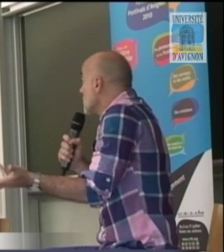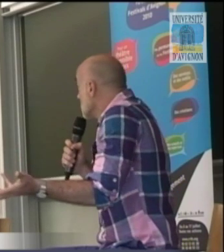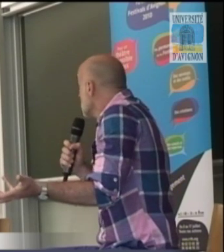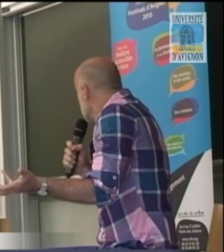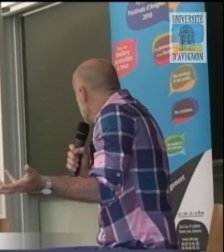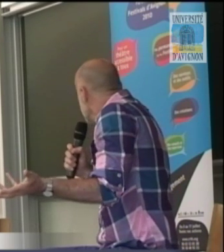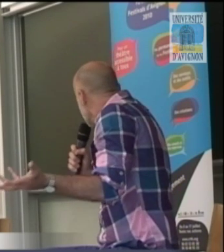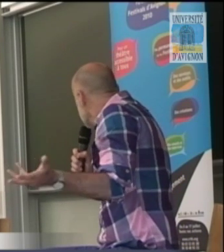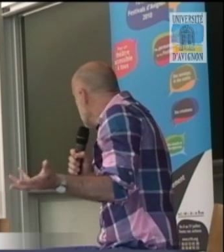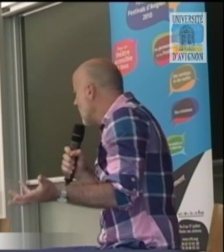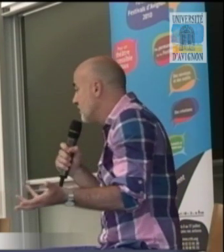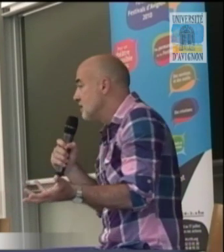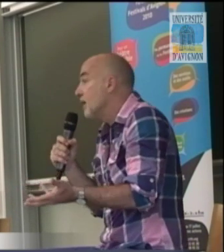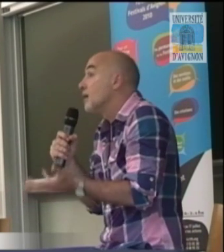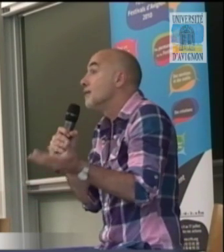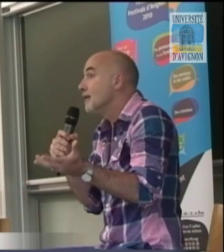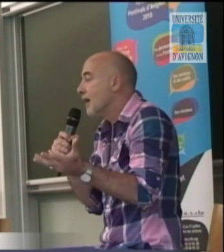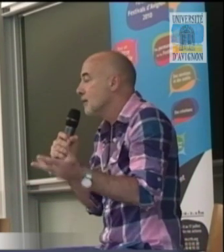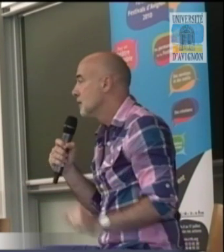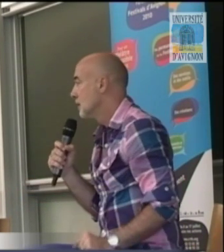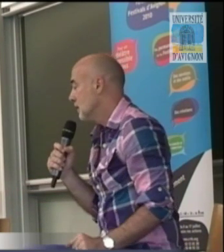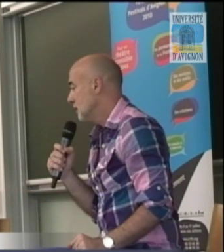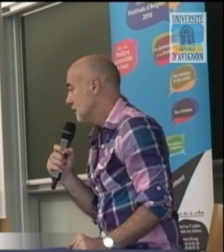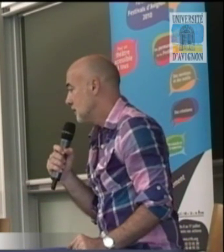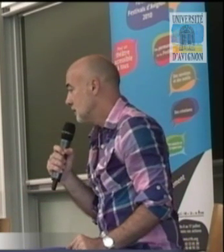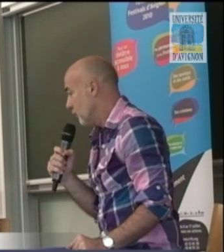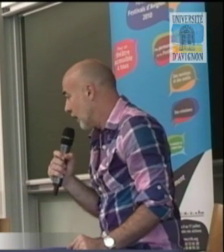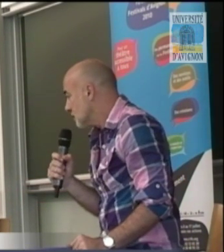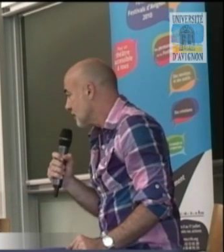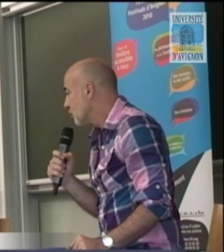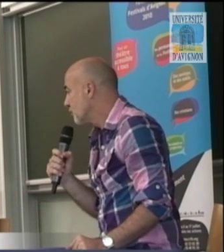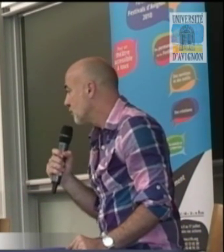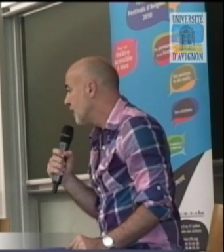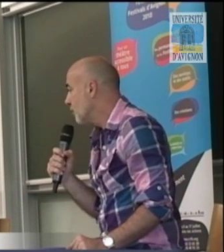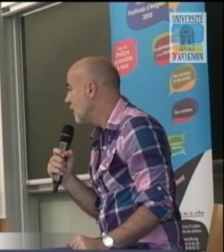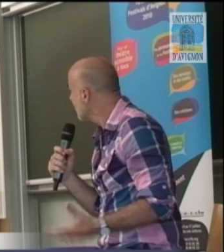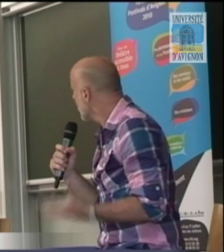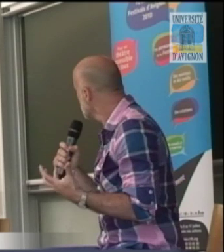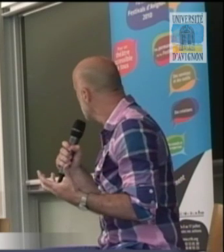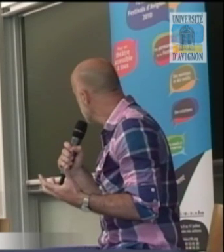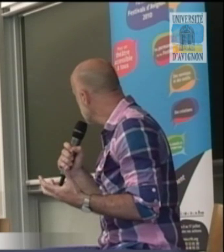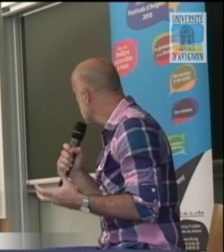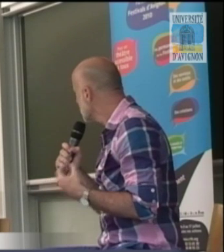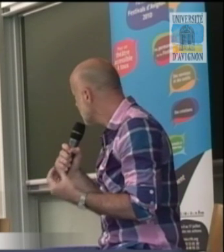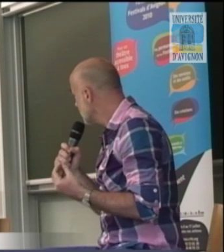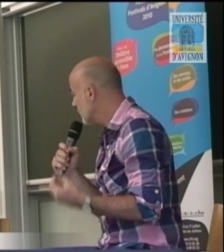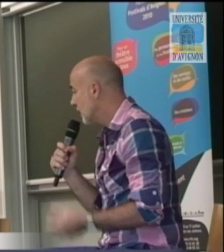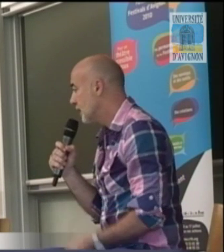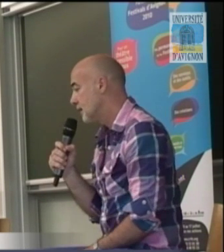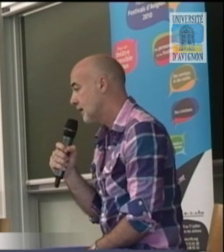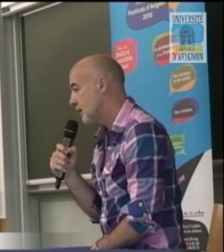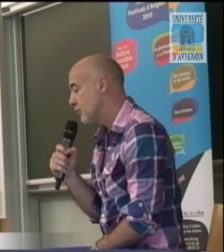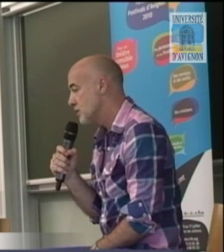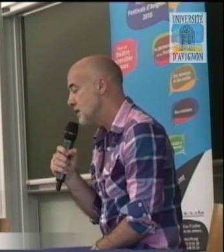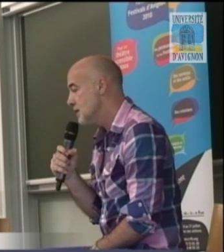que représente le in, car c'est quand même un festival d'État, ça prouve que finalement l'État se mobilise. Ça me semble